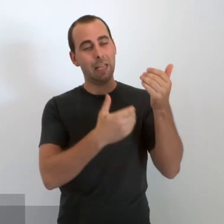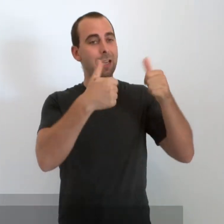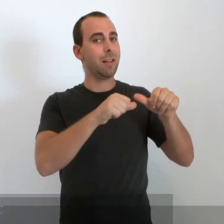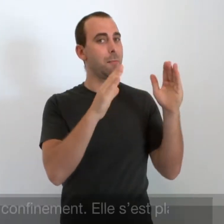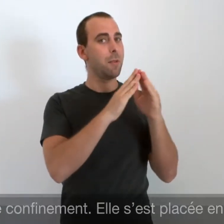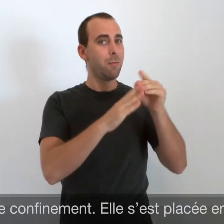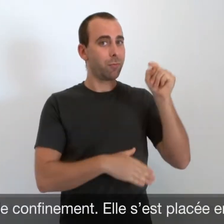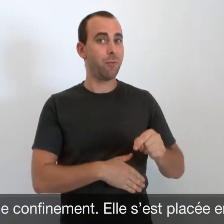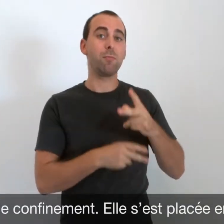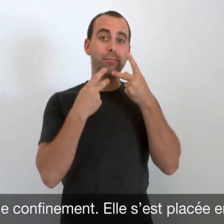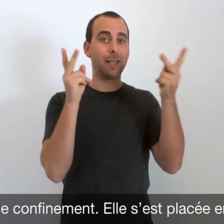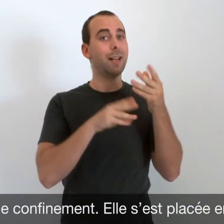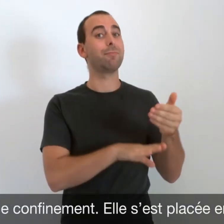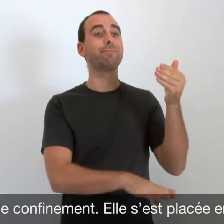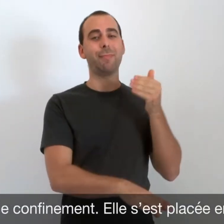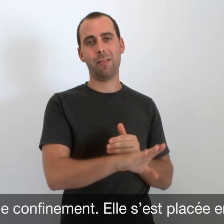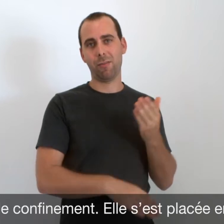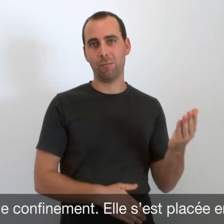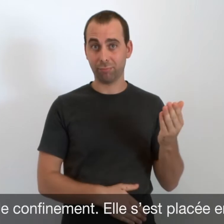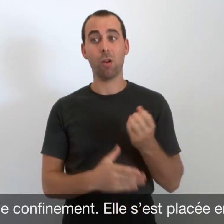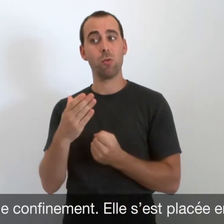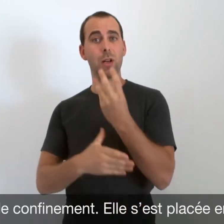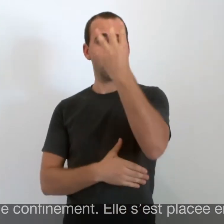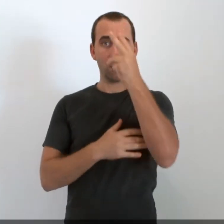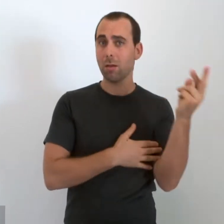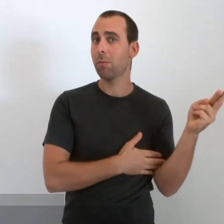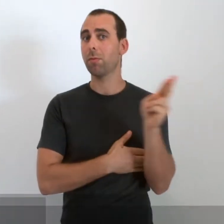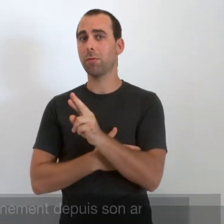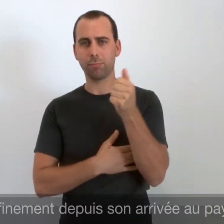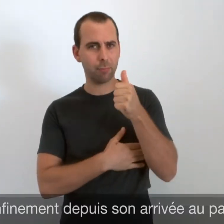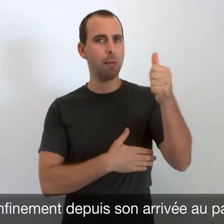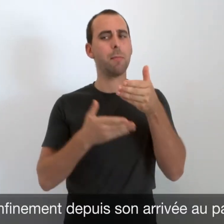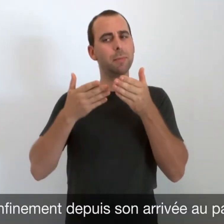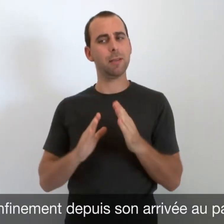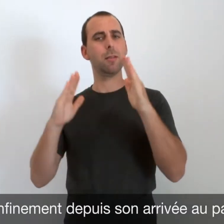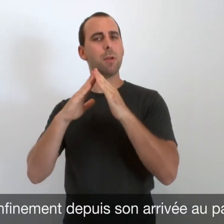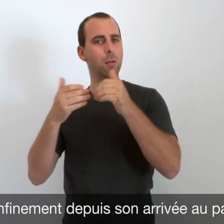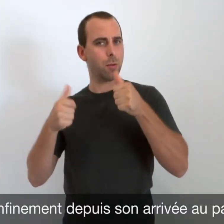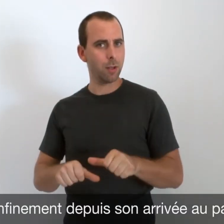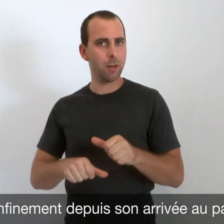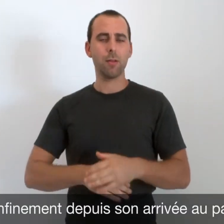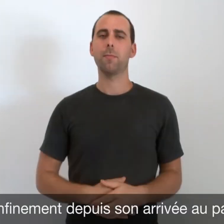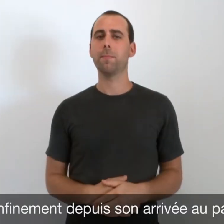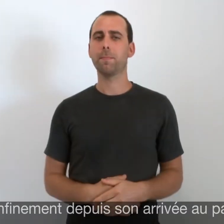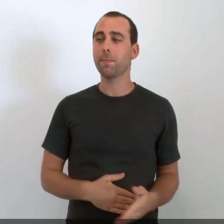le confinement. Elle s'est placée en autoconfinement depuis son arrivée au pays.